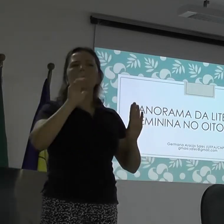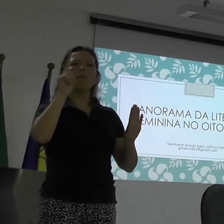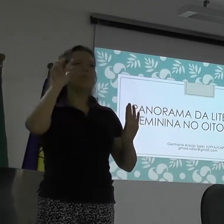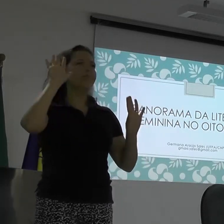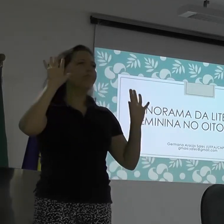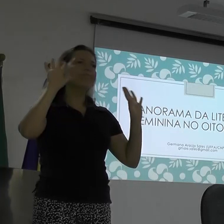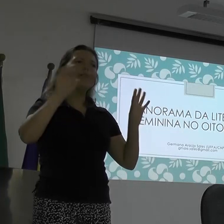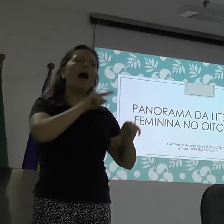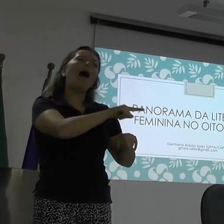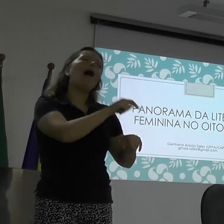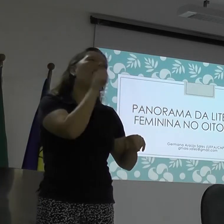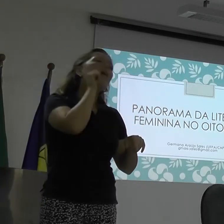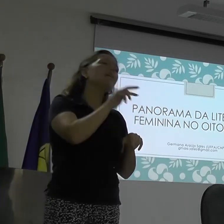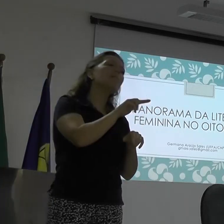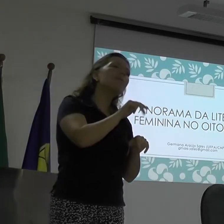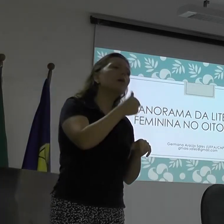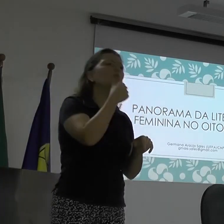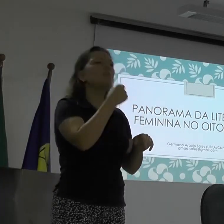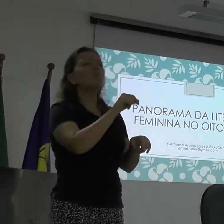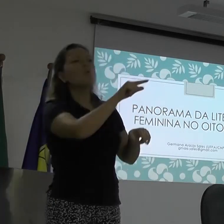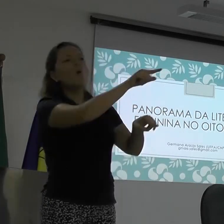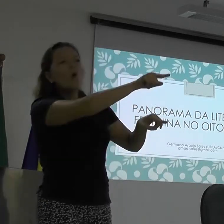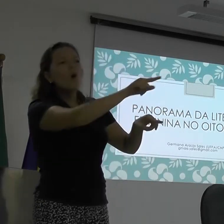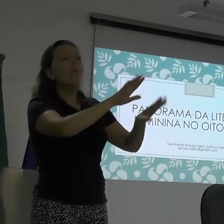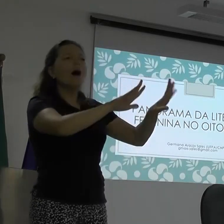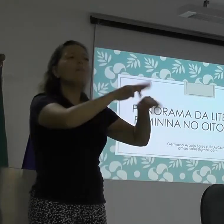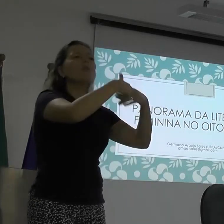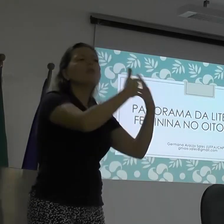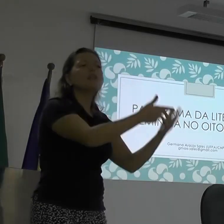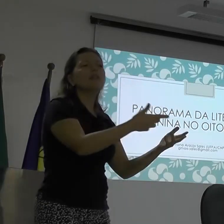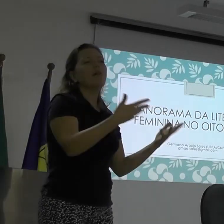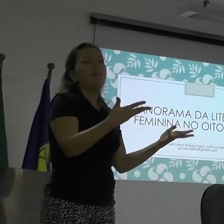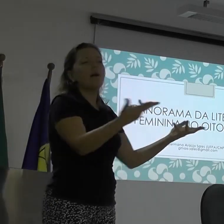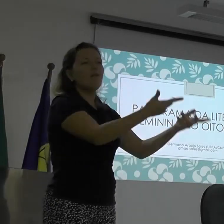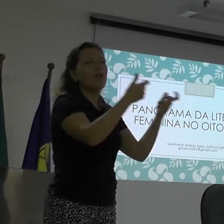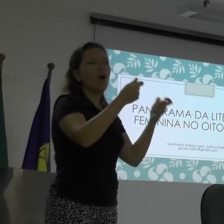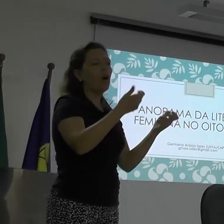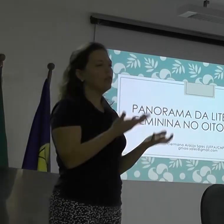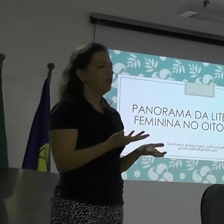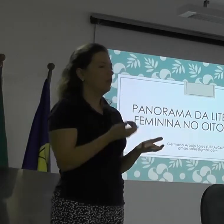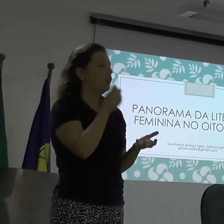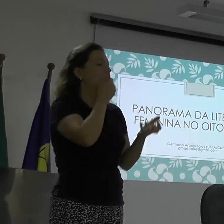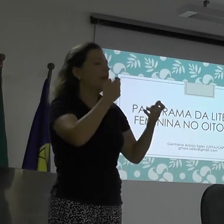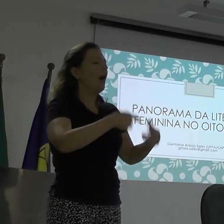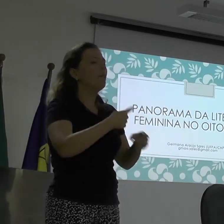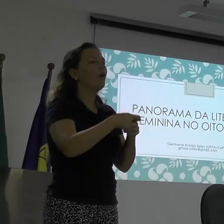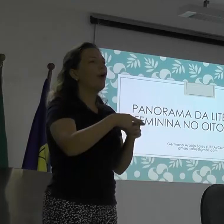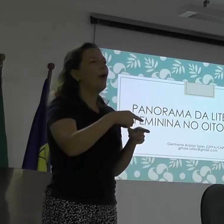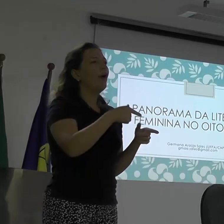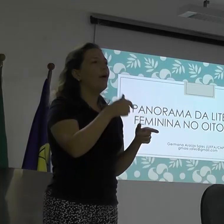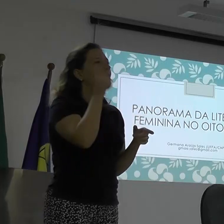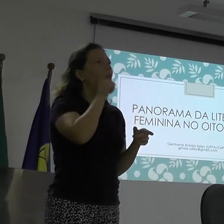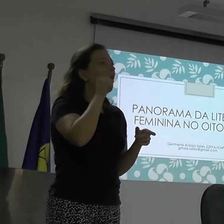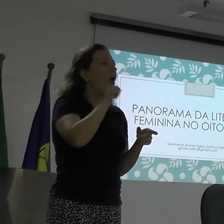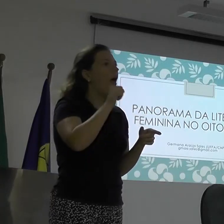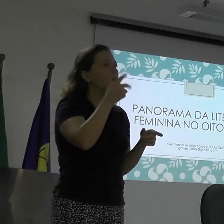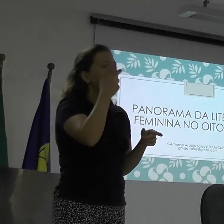ela é irmã de fulano de tal, por isso que ela é tão talentosa. Mas enfim, voltando à questão das